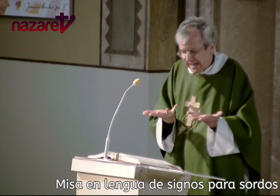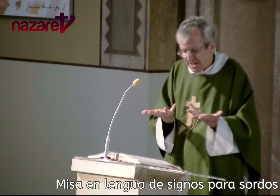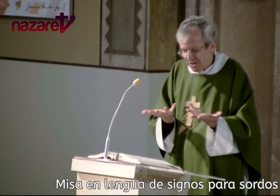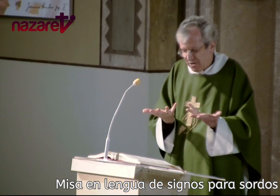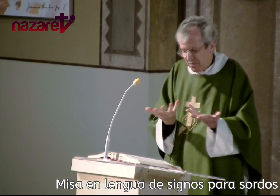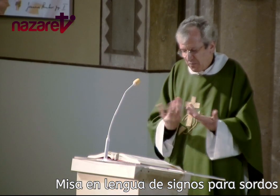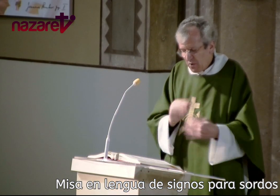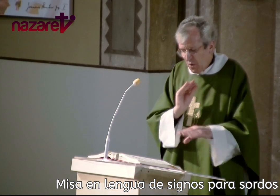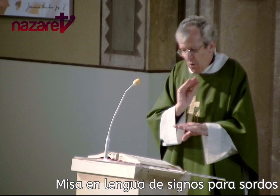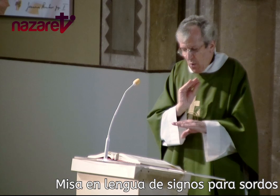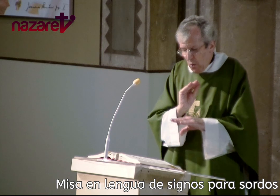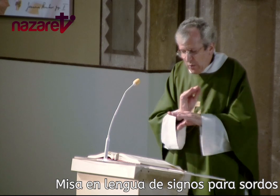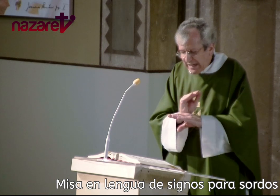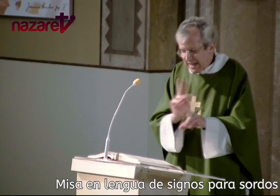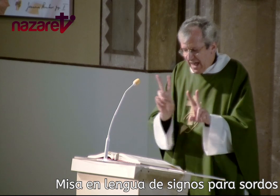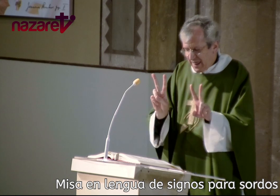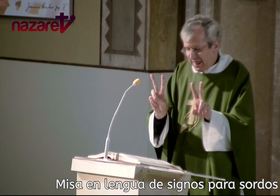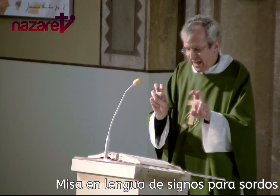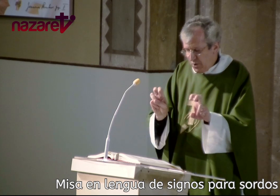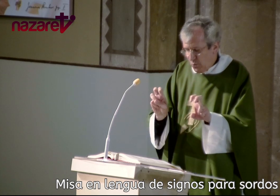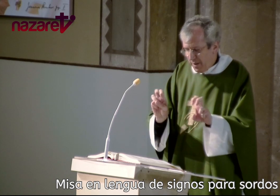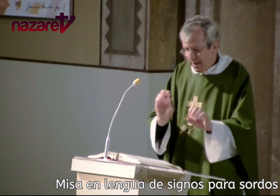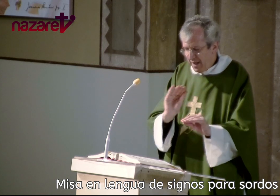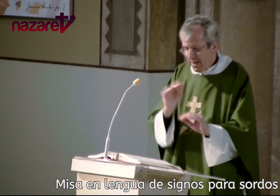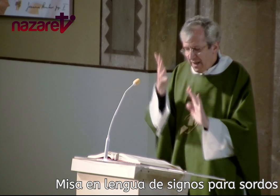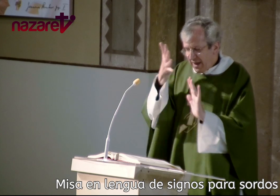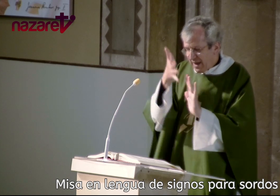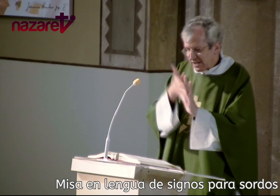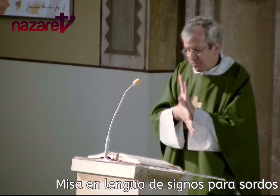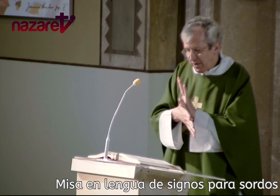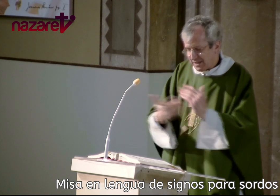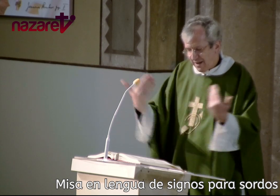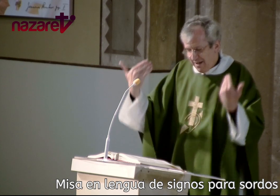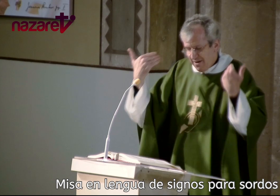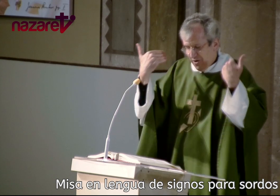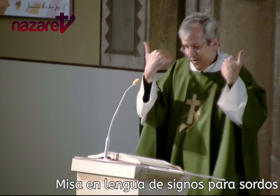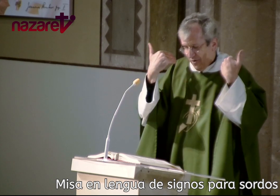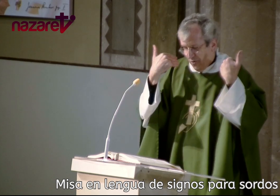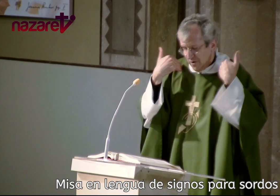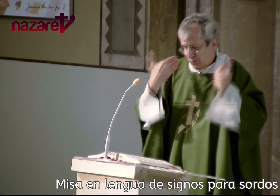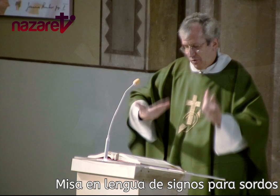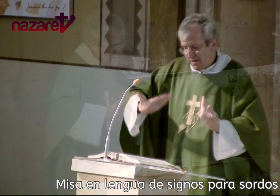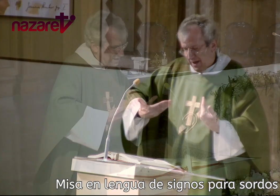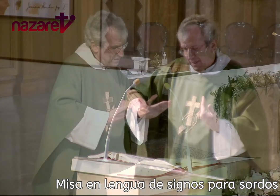esto una enseñanza nueva expuesta con autoridad